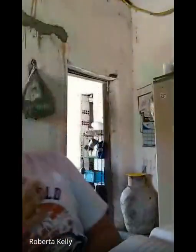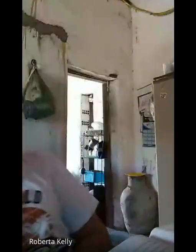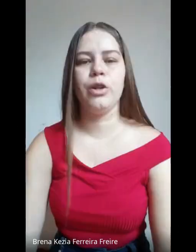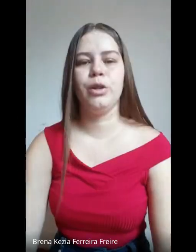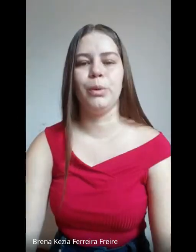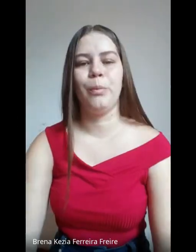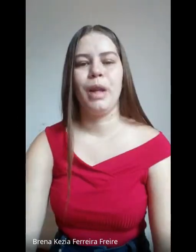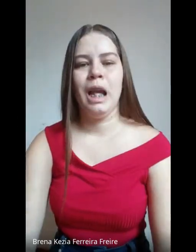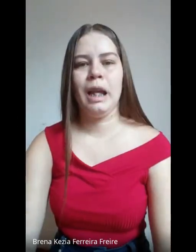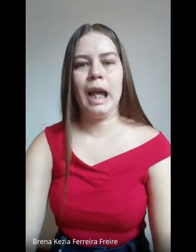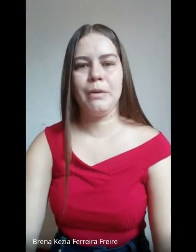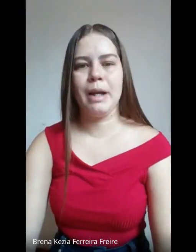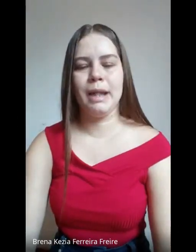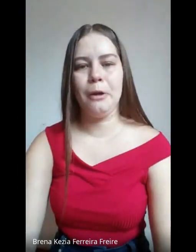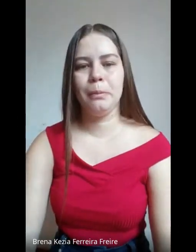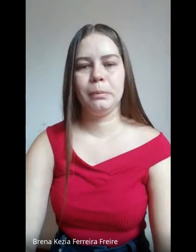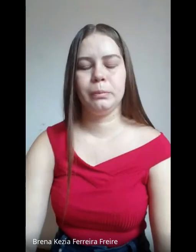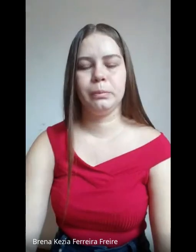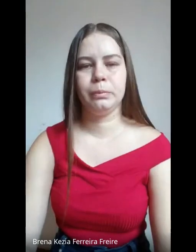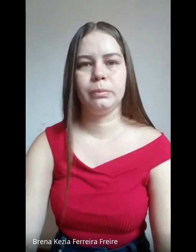Ótimo. Caio Gabriel?